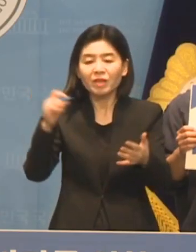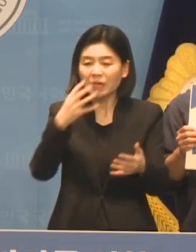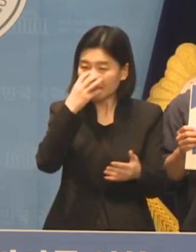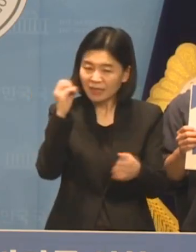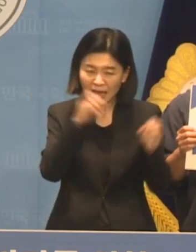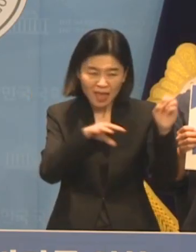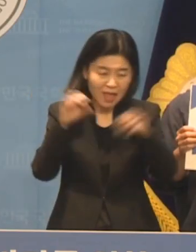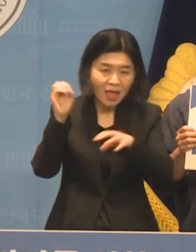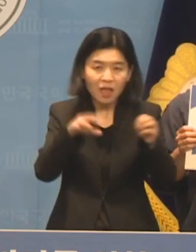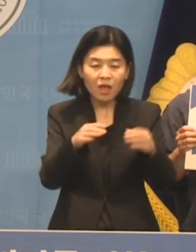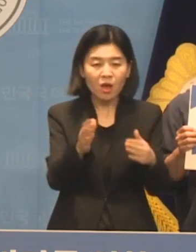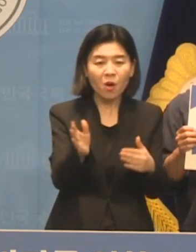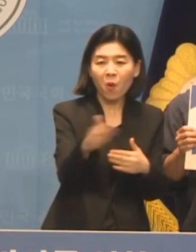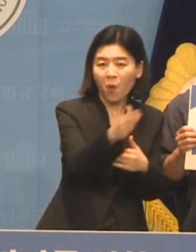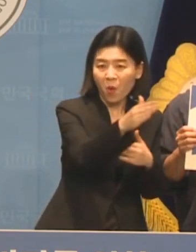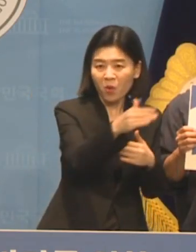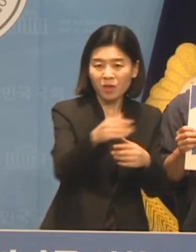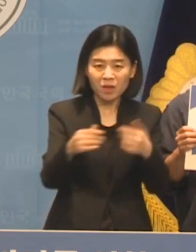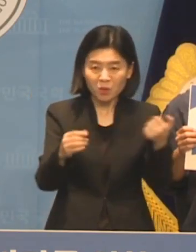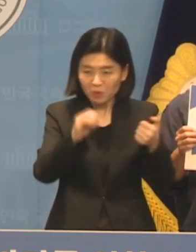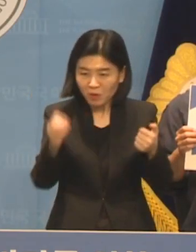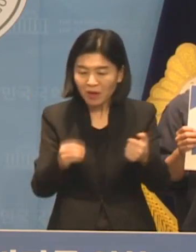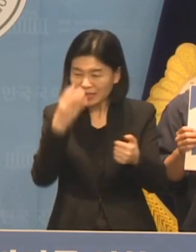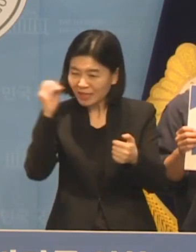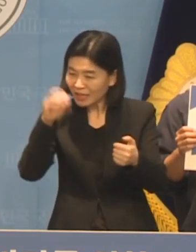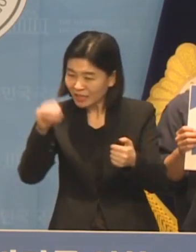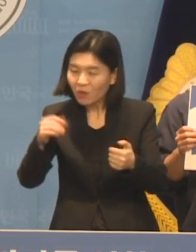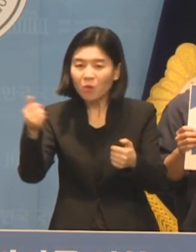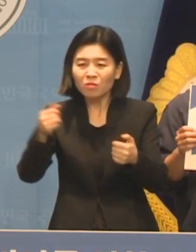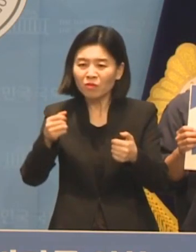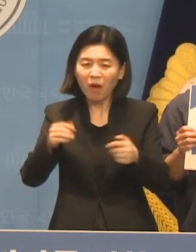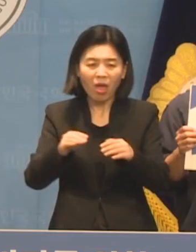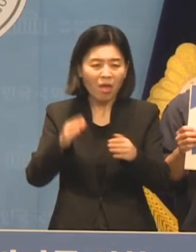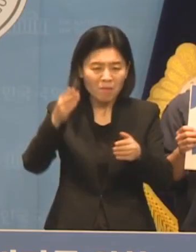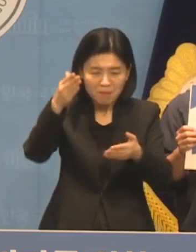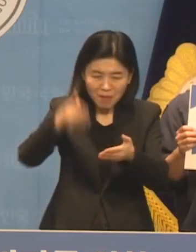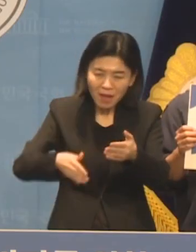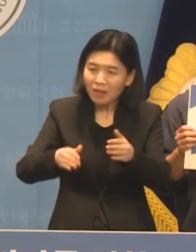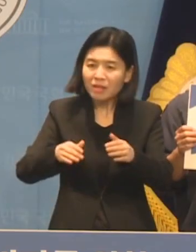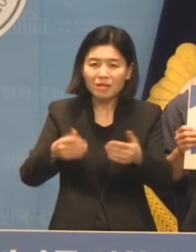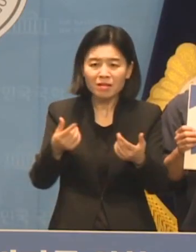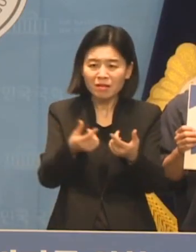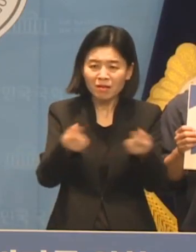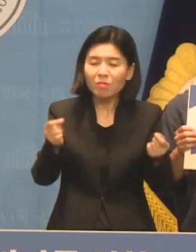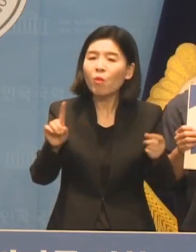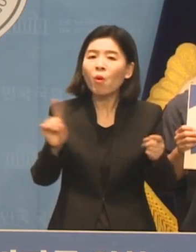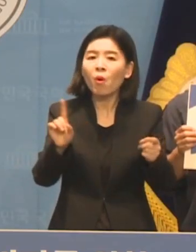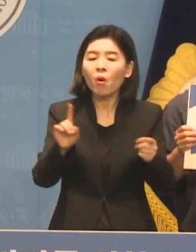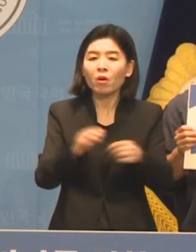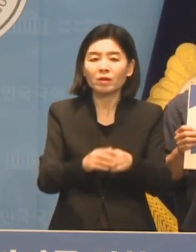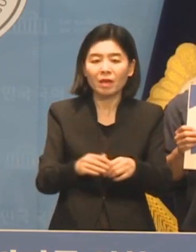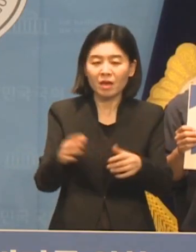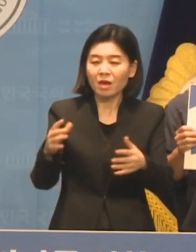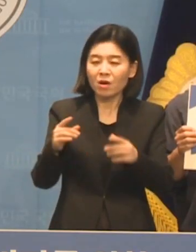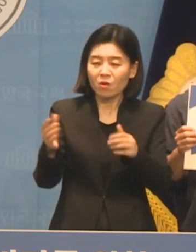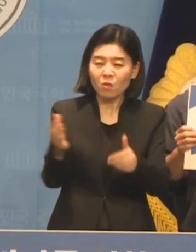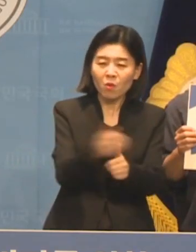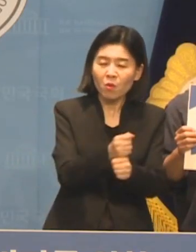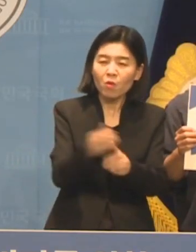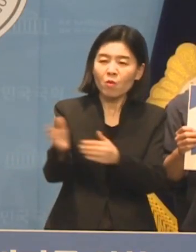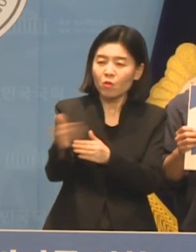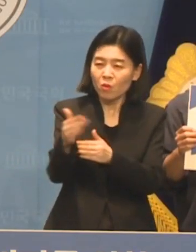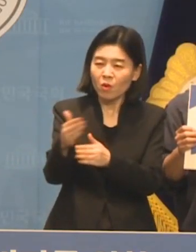반, 쓰레기 반이 된 어부의 그물, 그리고 남핵으로 말라가는 수산자원, 외국인 어선원의 인권 문제와